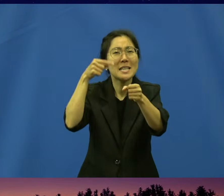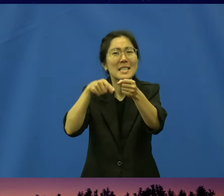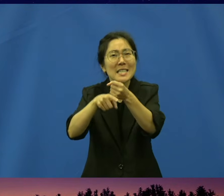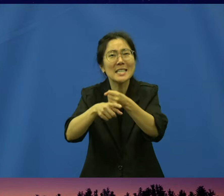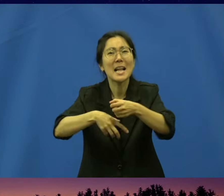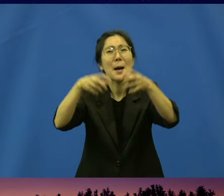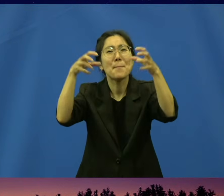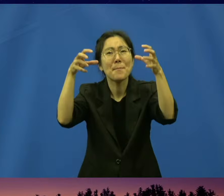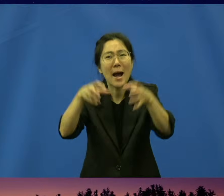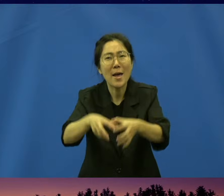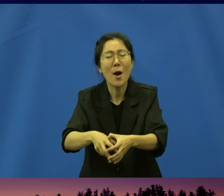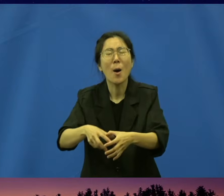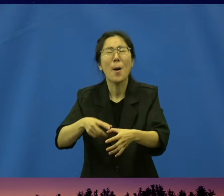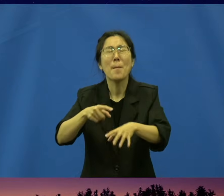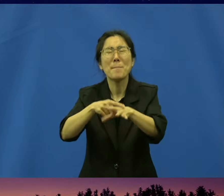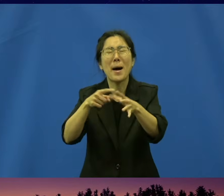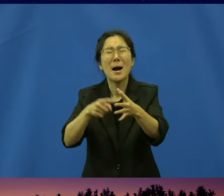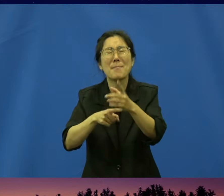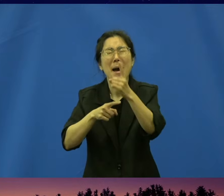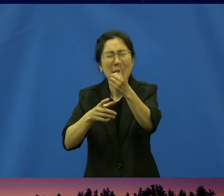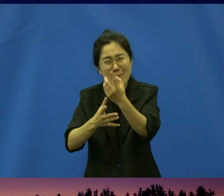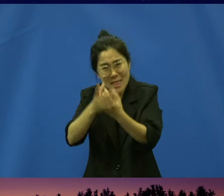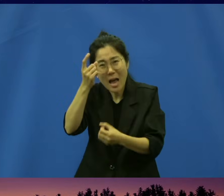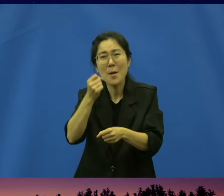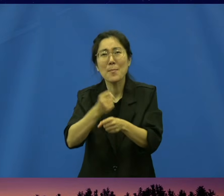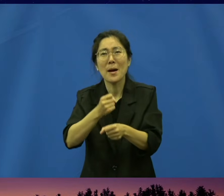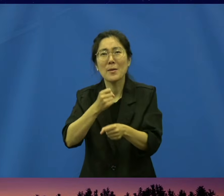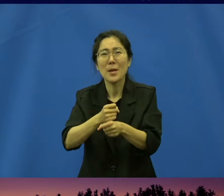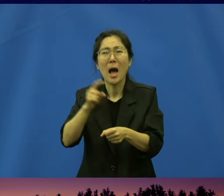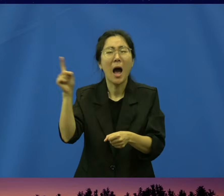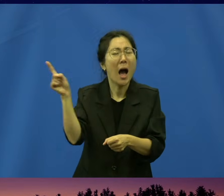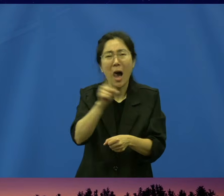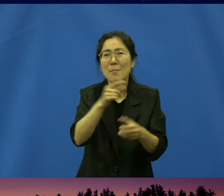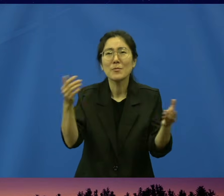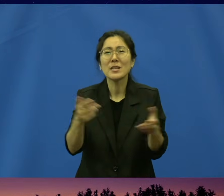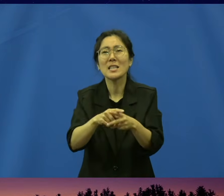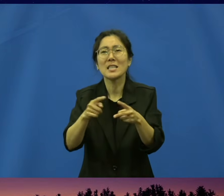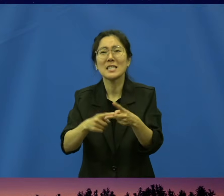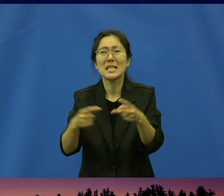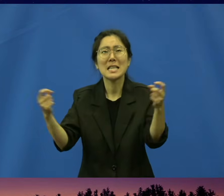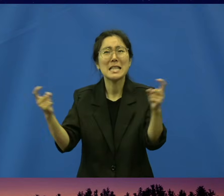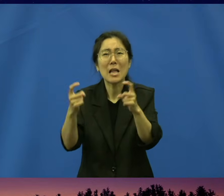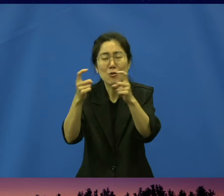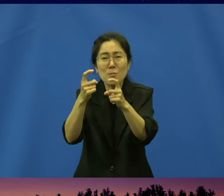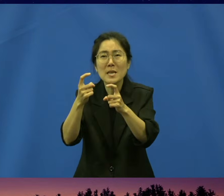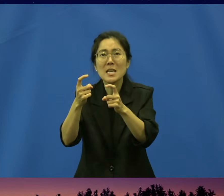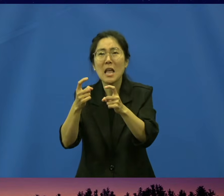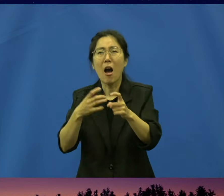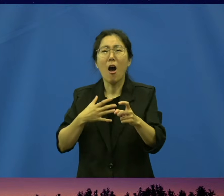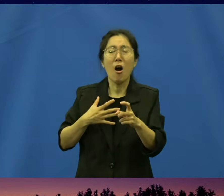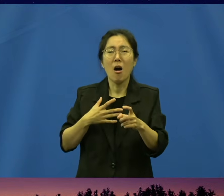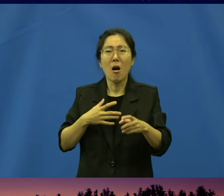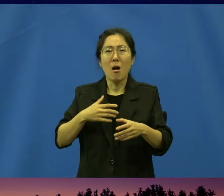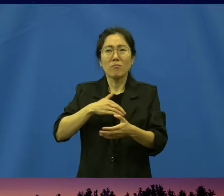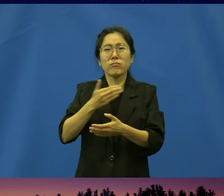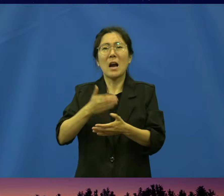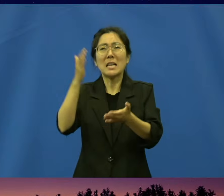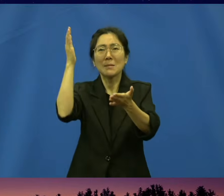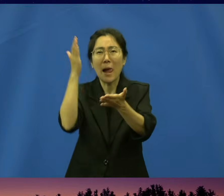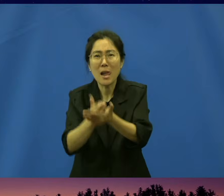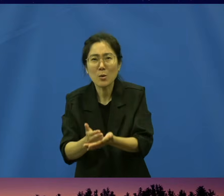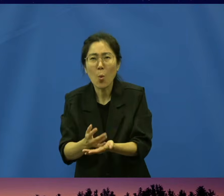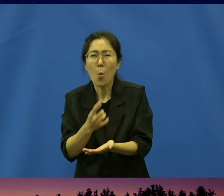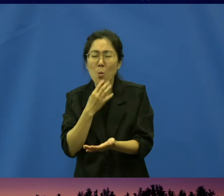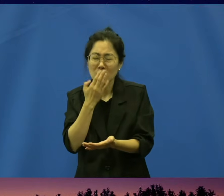합하며 한 마음을 품어 아무 일에든지 다툼이나 허용으로 하지 말고 오직